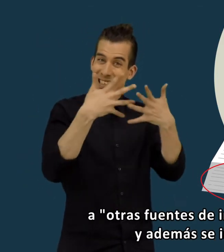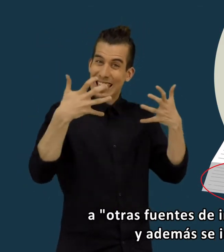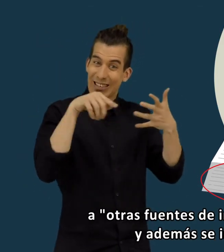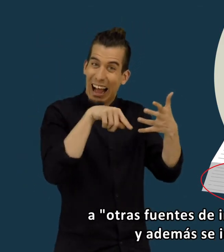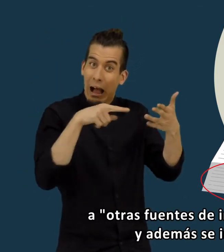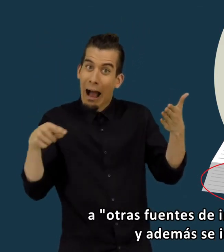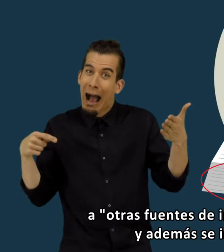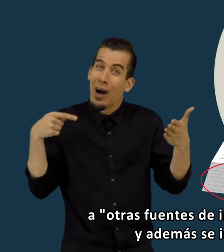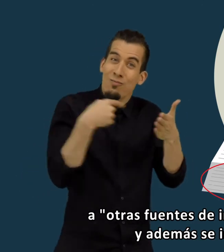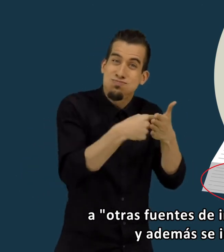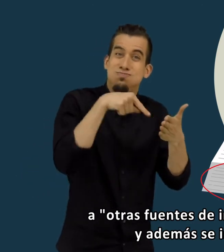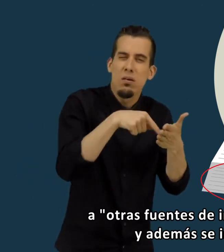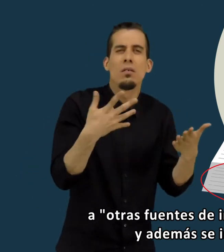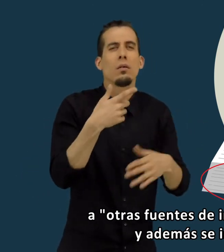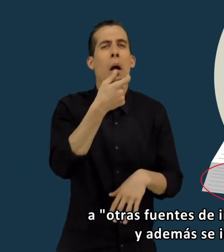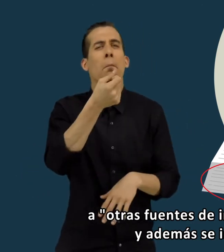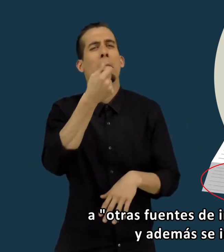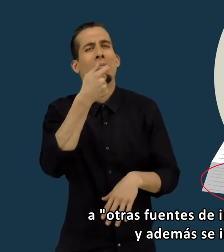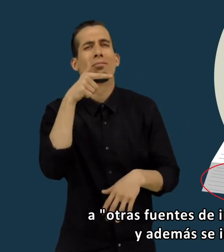información. Y además, se